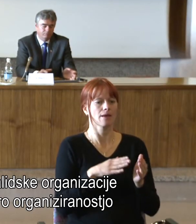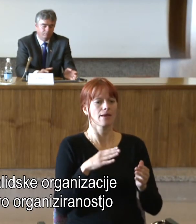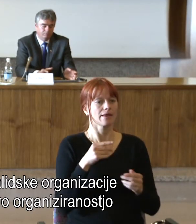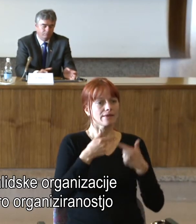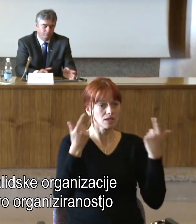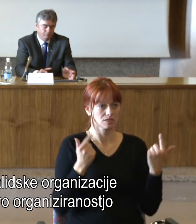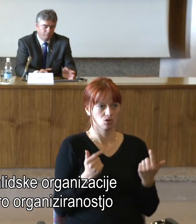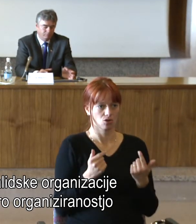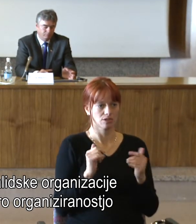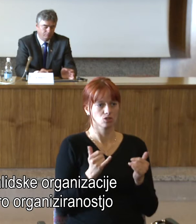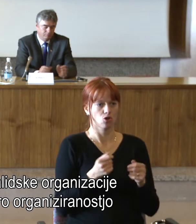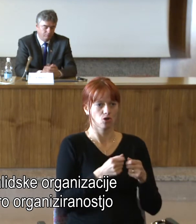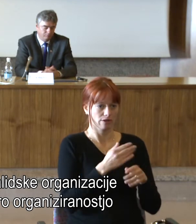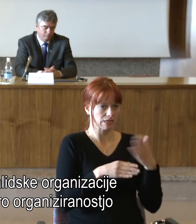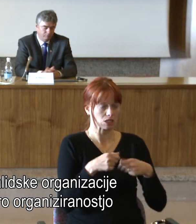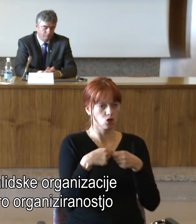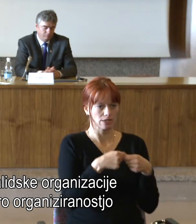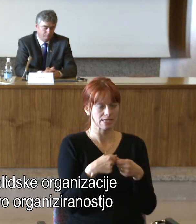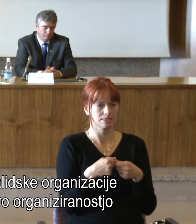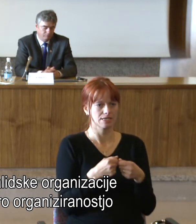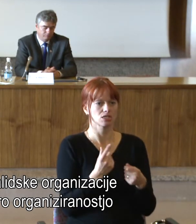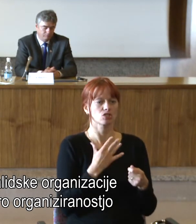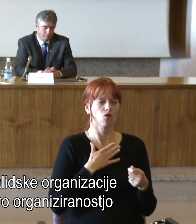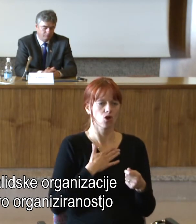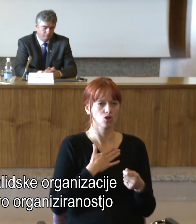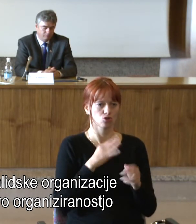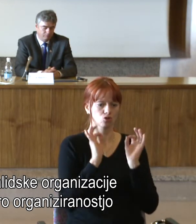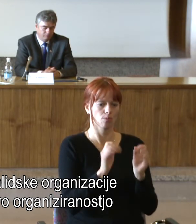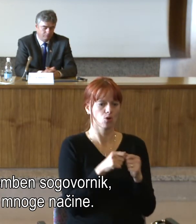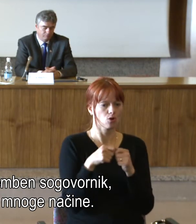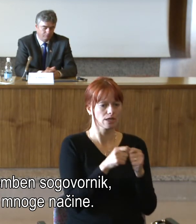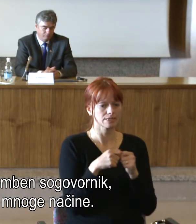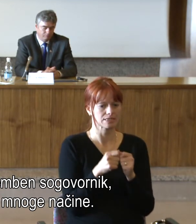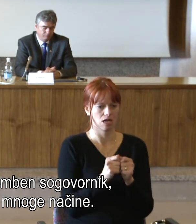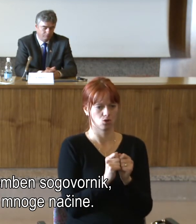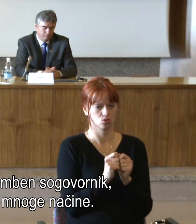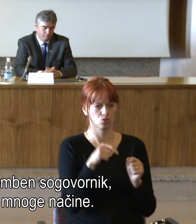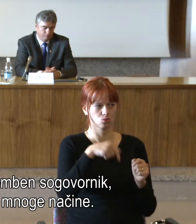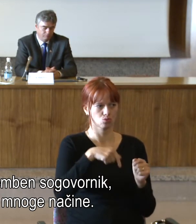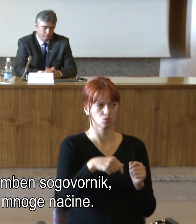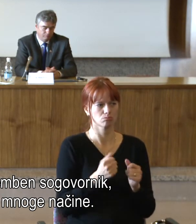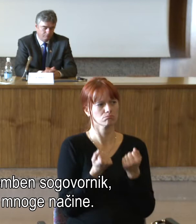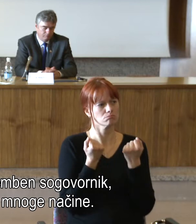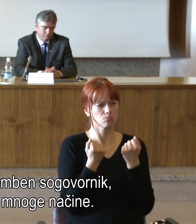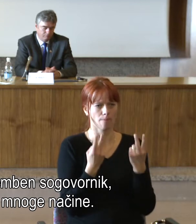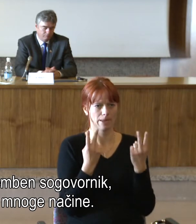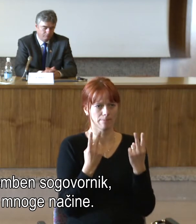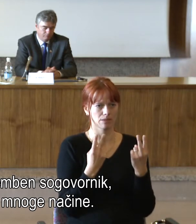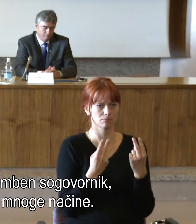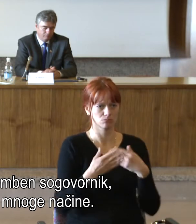da so invalidske organizacije svojo zelo dobro organiziranostjo tu izjemno pomemben